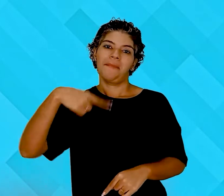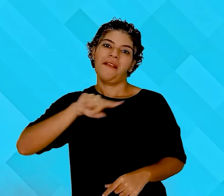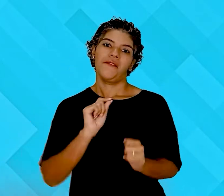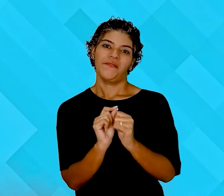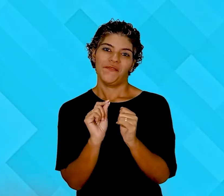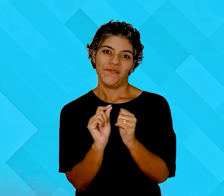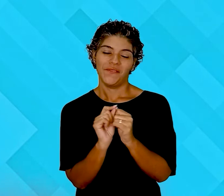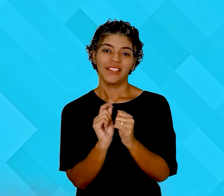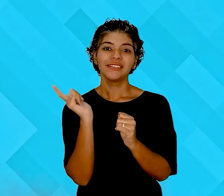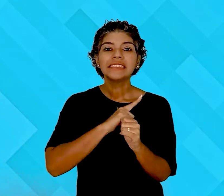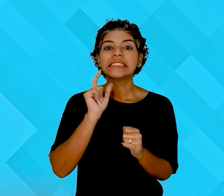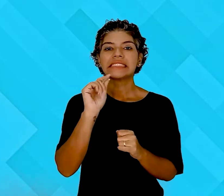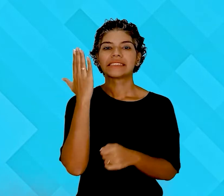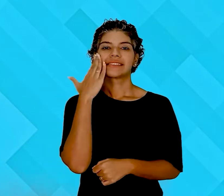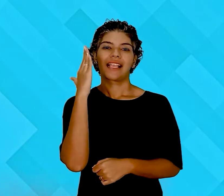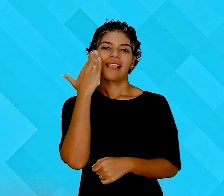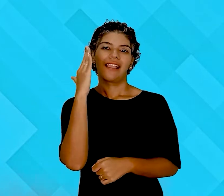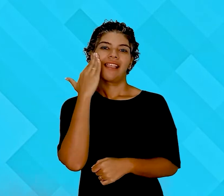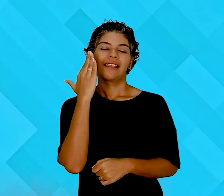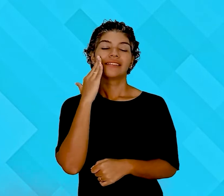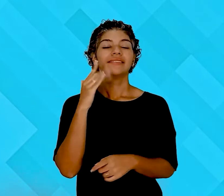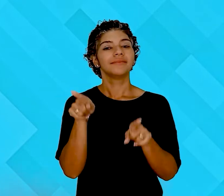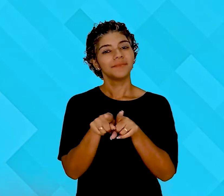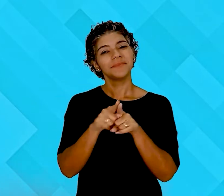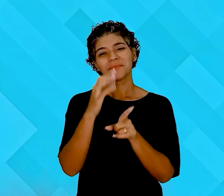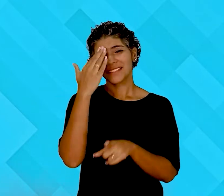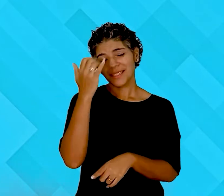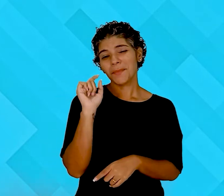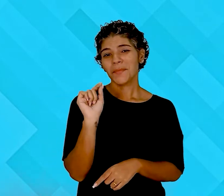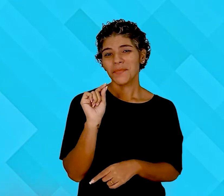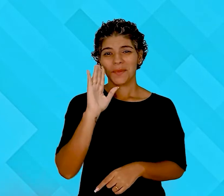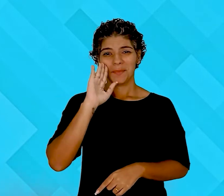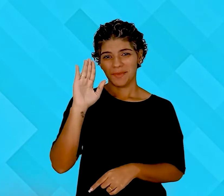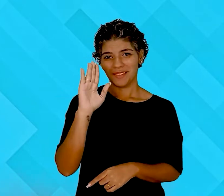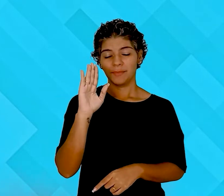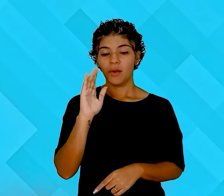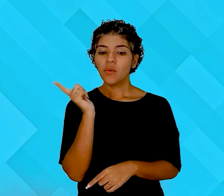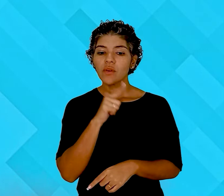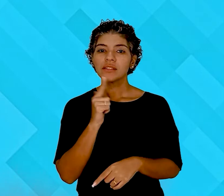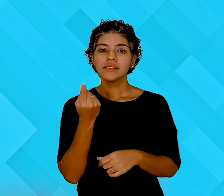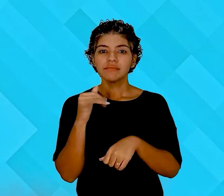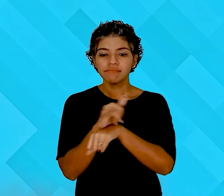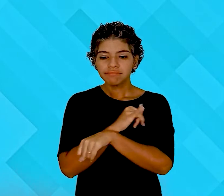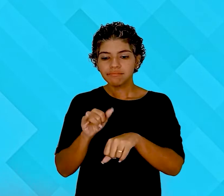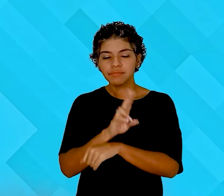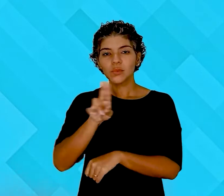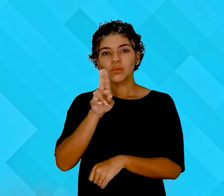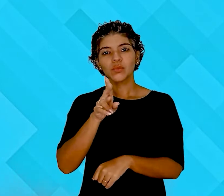e saber, principalmente, usar isso tudo a nosso favor e não somente ser usado pelas tecnologias,